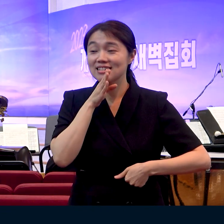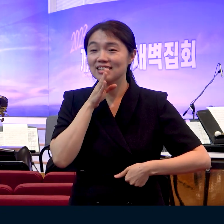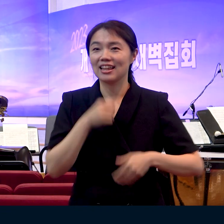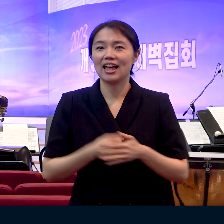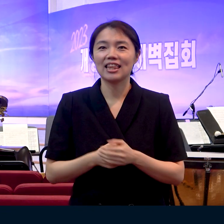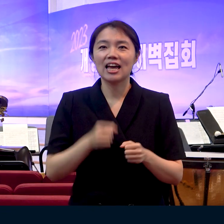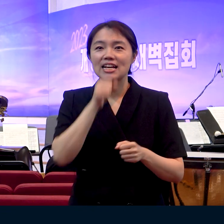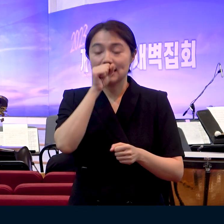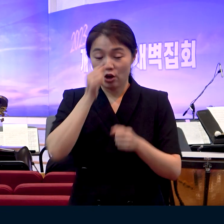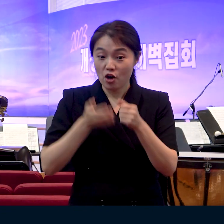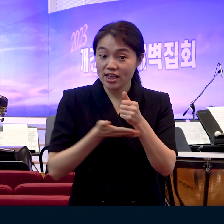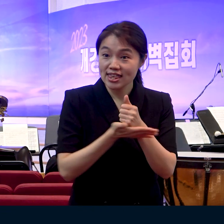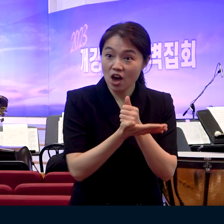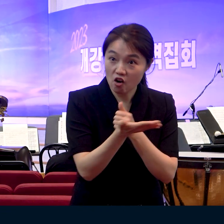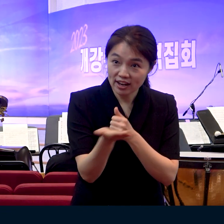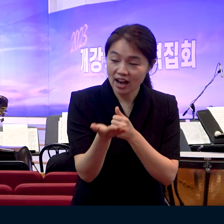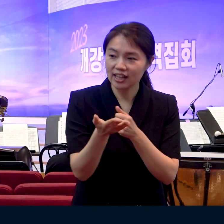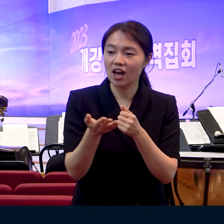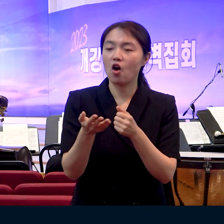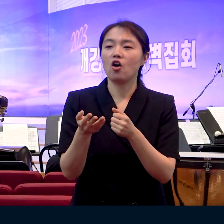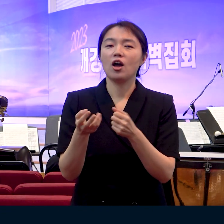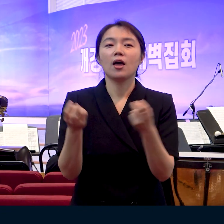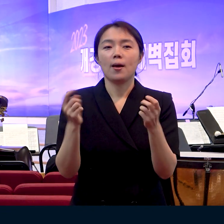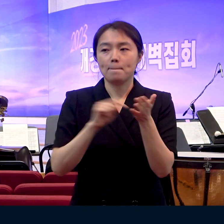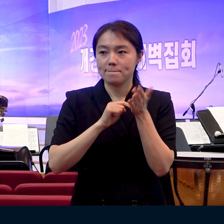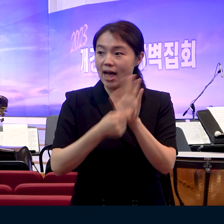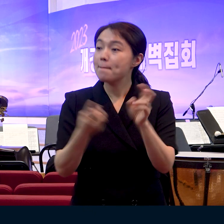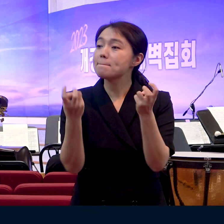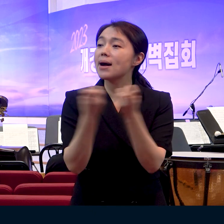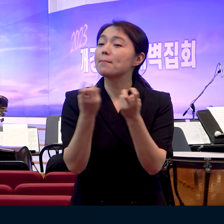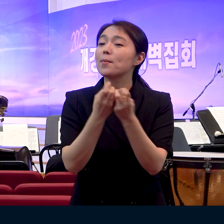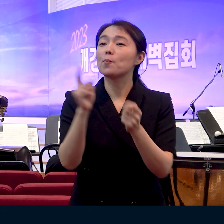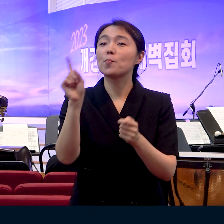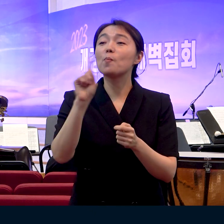선한 영향력은 구체적으로 어떻게 발휘할 수 있게 되는가?